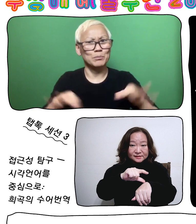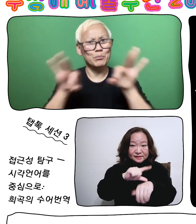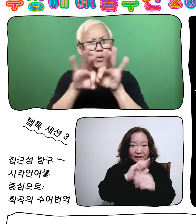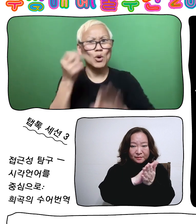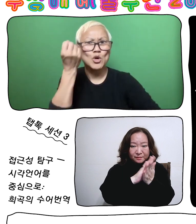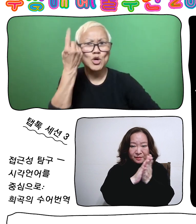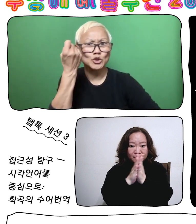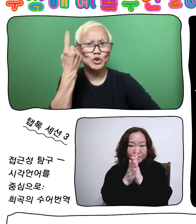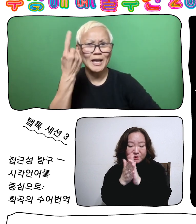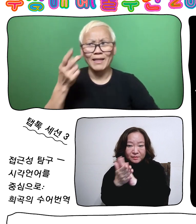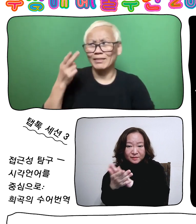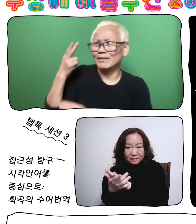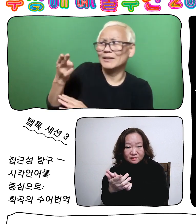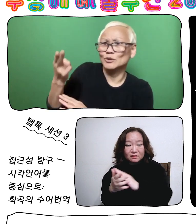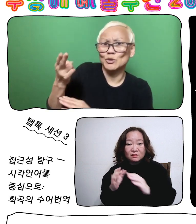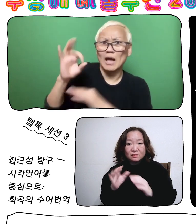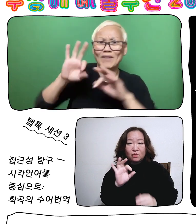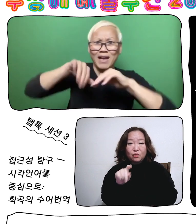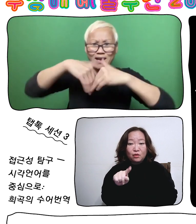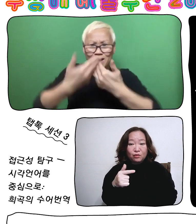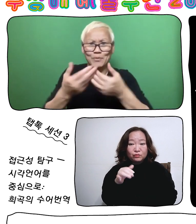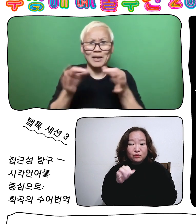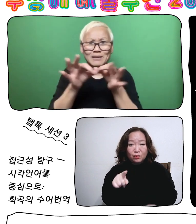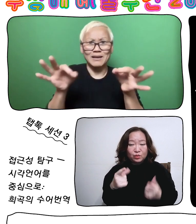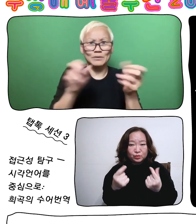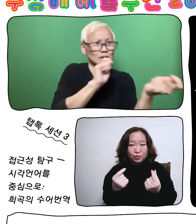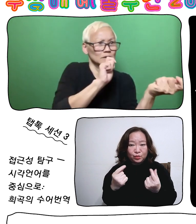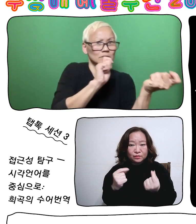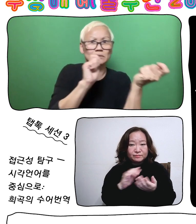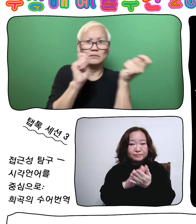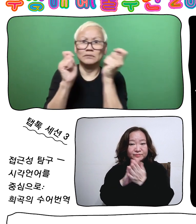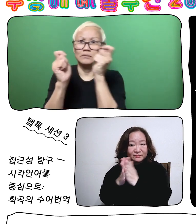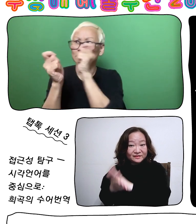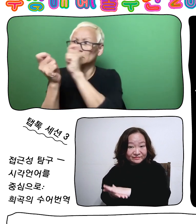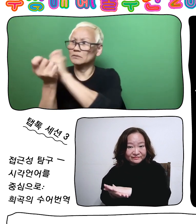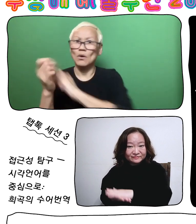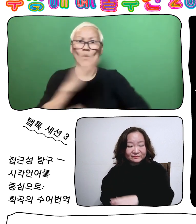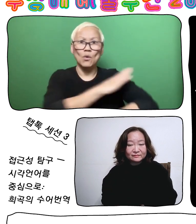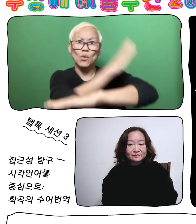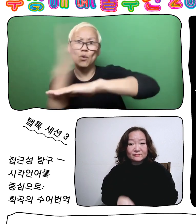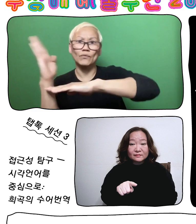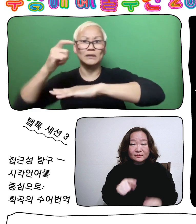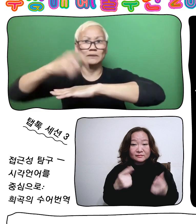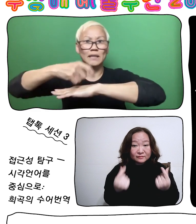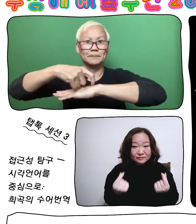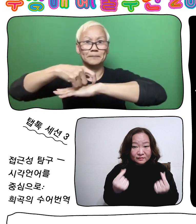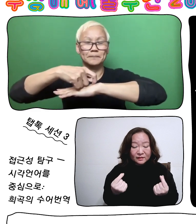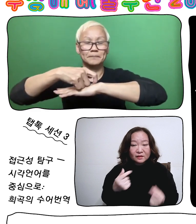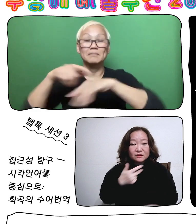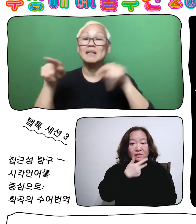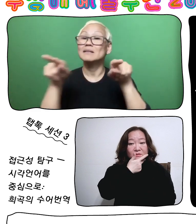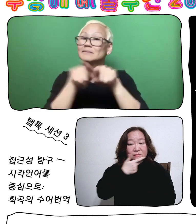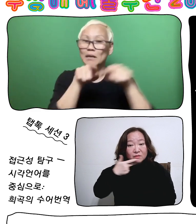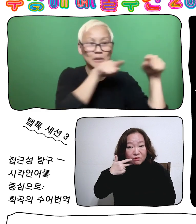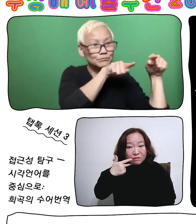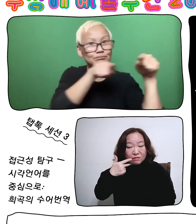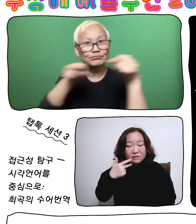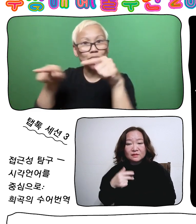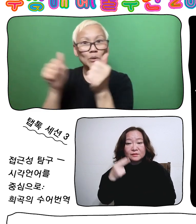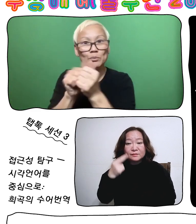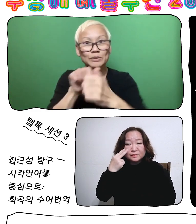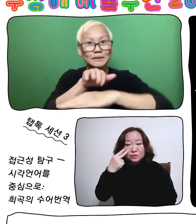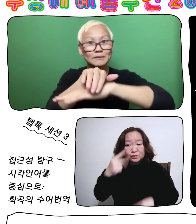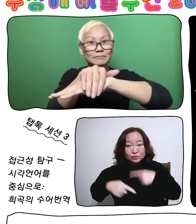지금 설명드린 것처럼 시간의 흐름에 따라 언어 또한 변화하기 때문에 우리는